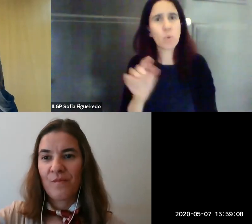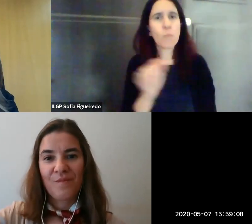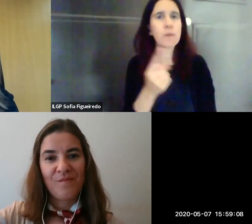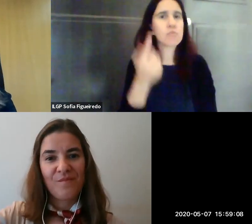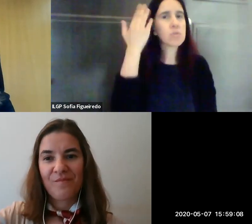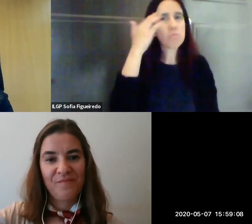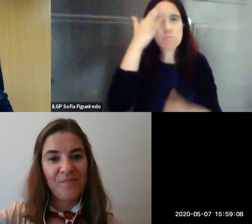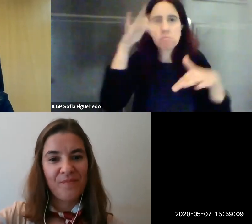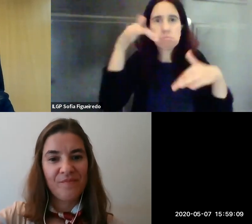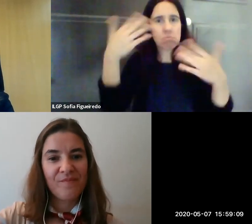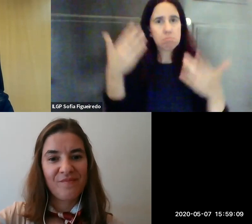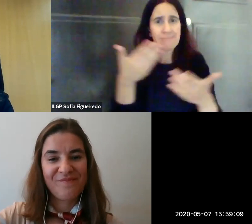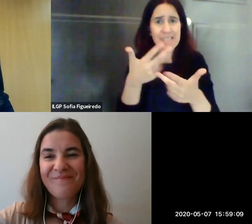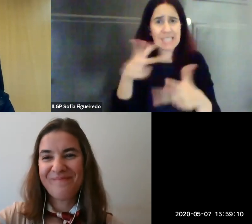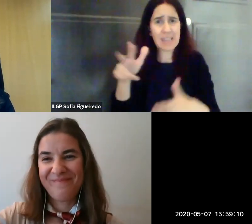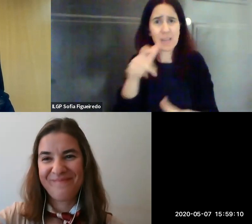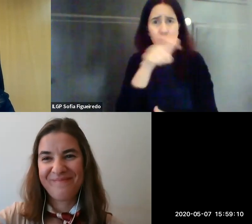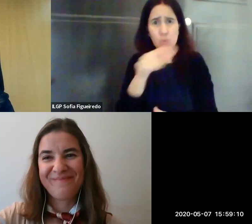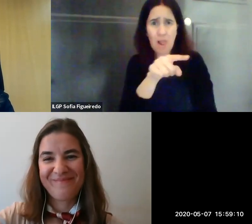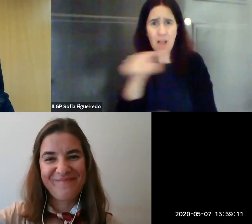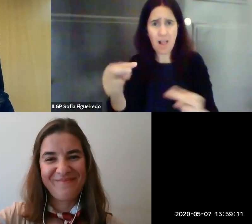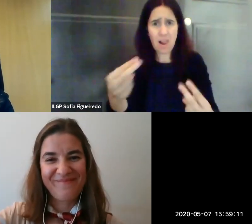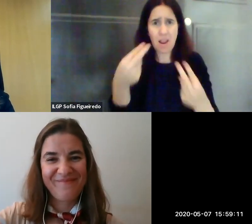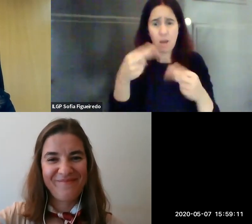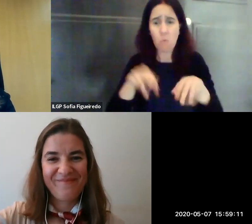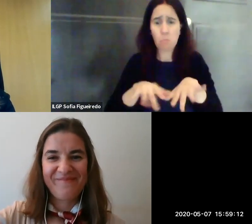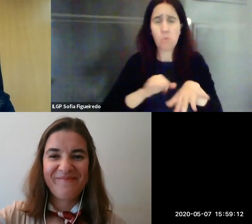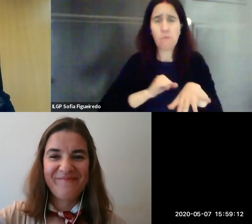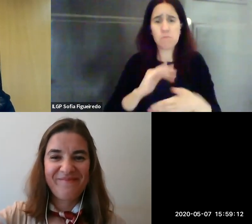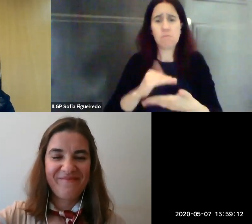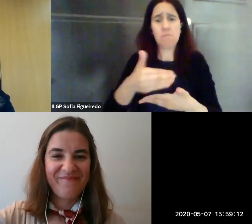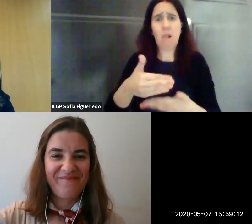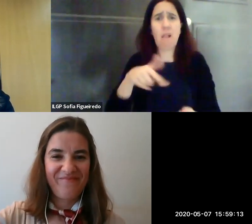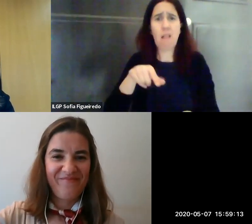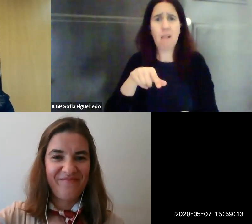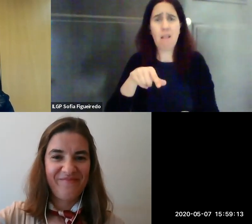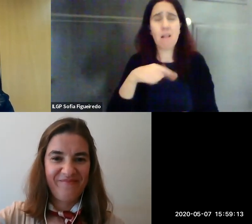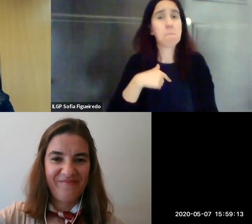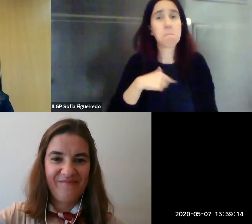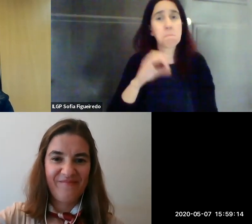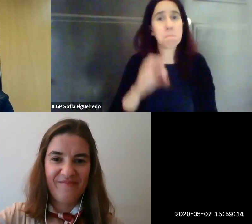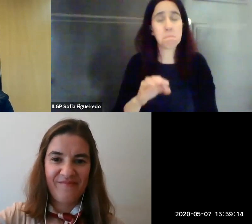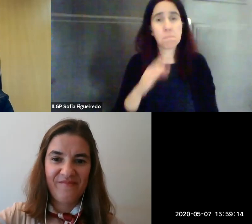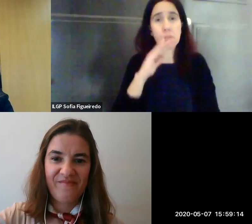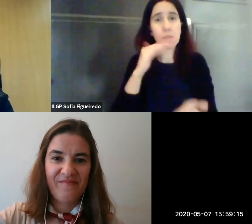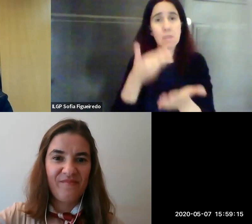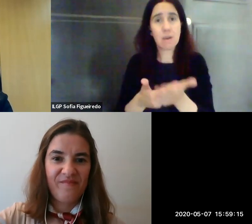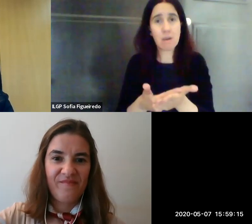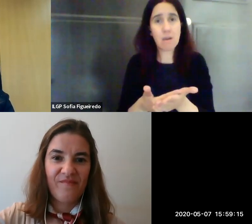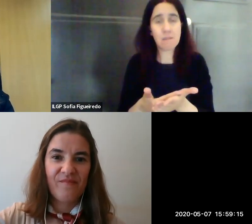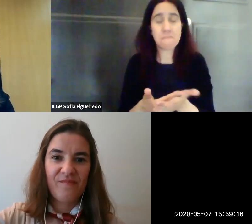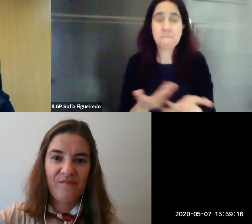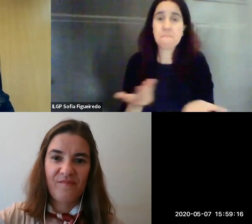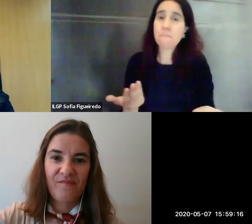para algumas centenas de pessoas à frente do meu computador e o resultado que isto tem, que se